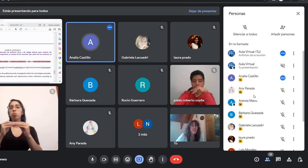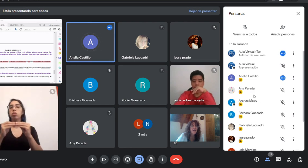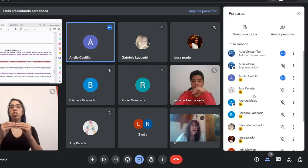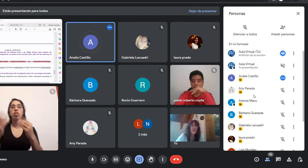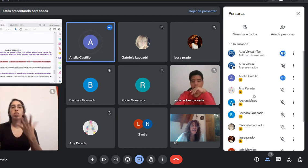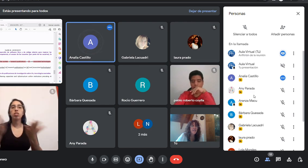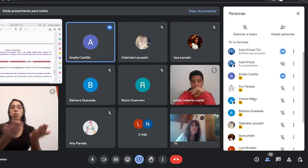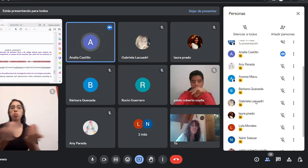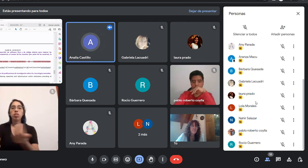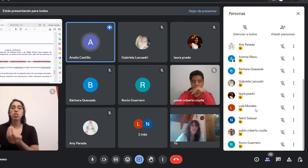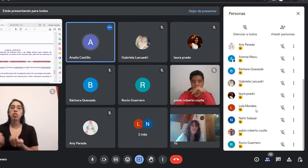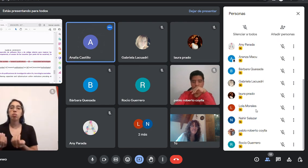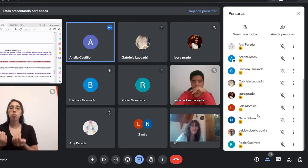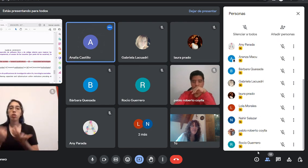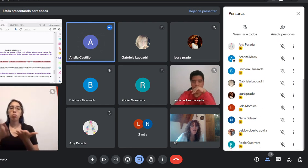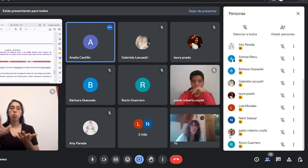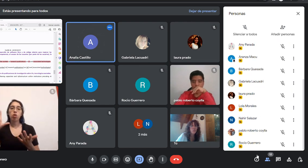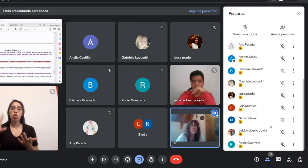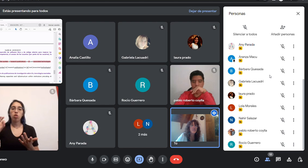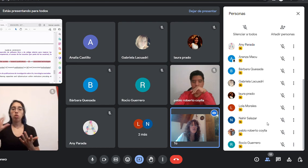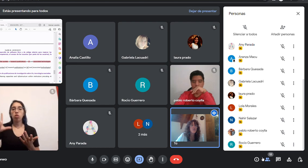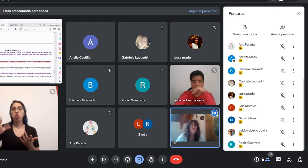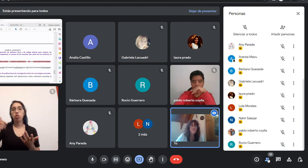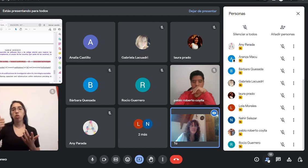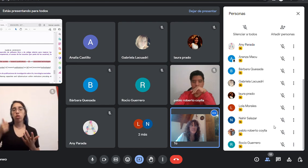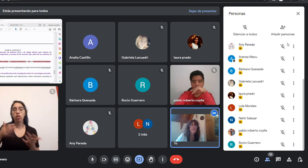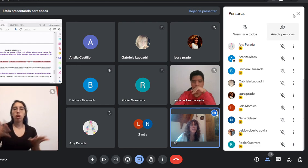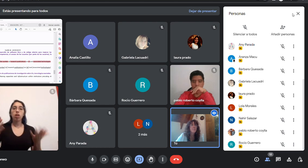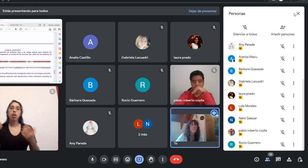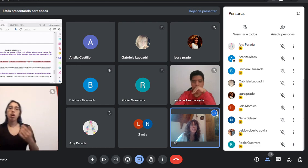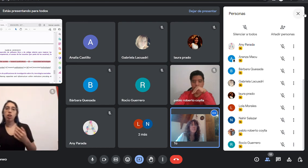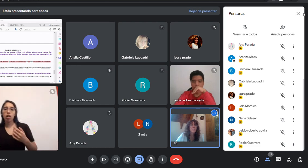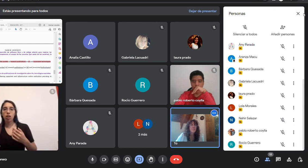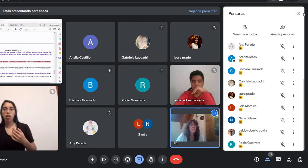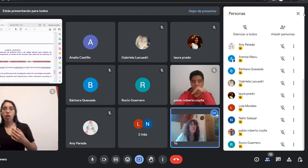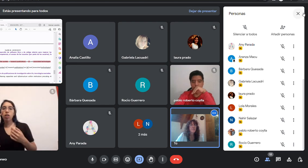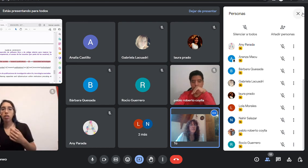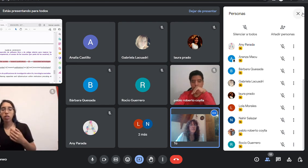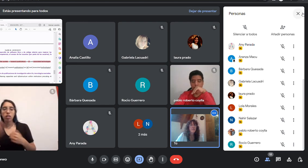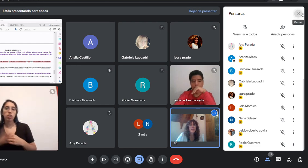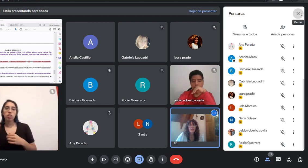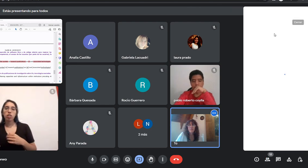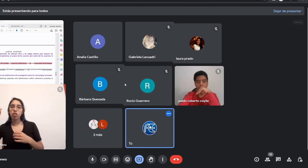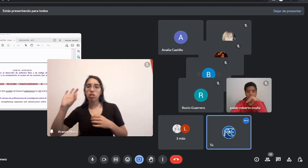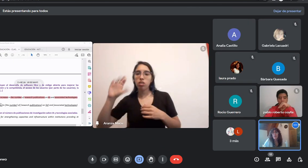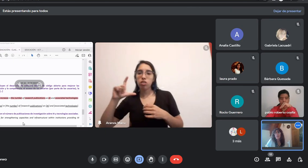otro? Ani, ¿Dónde? Rocío, sí.